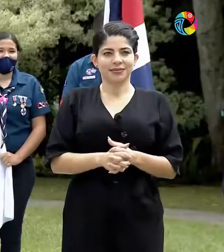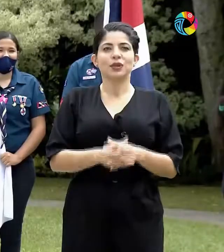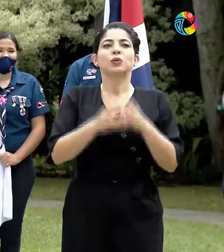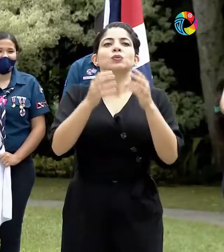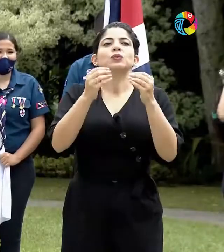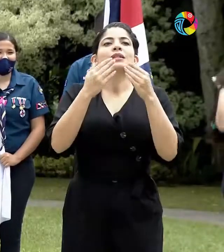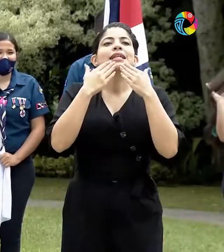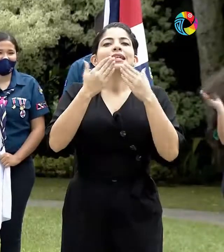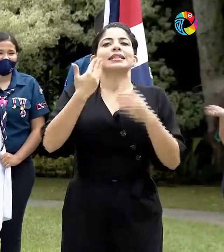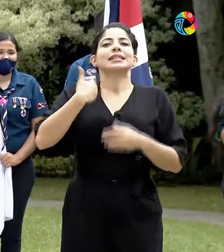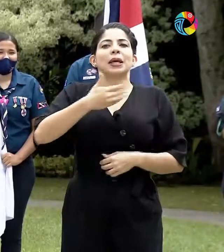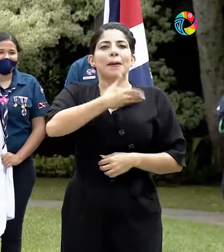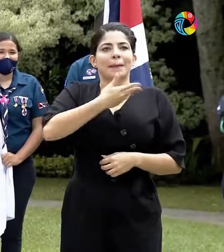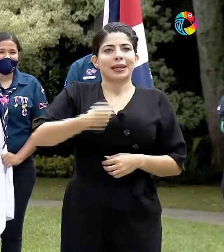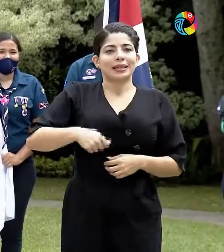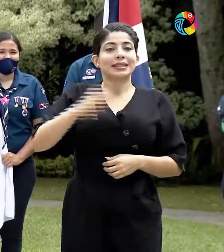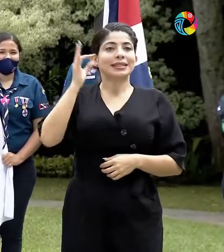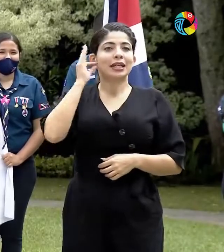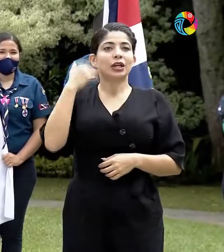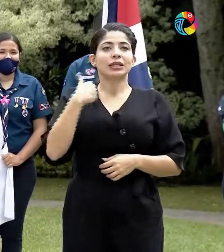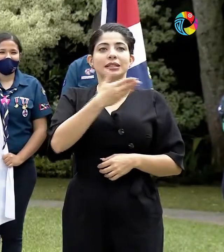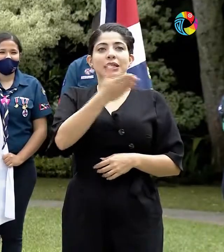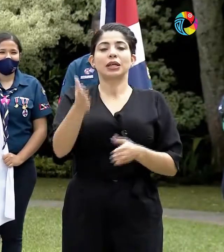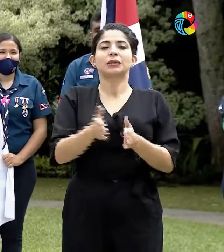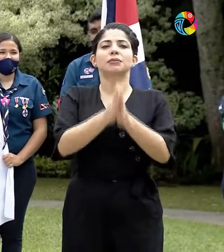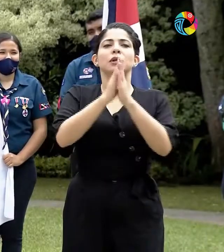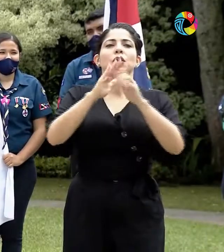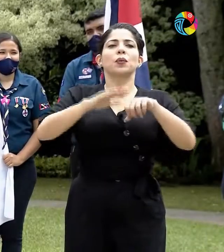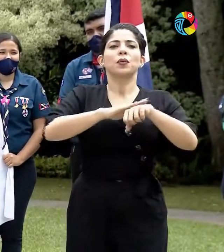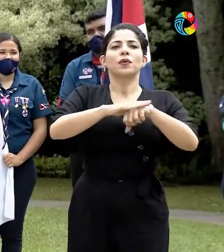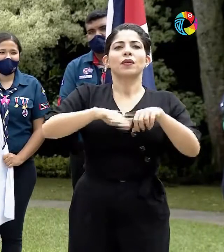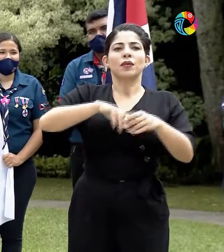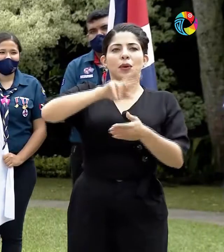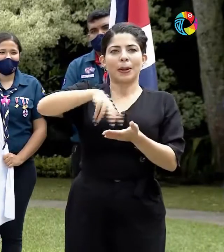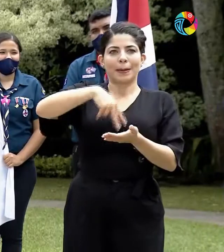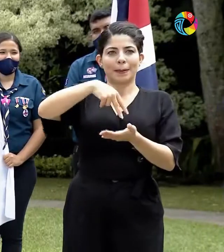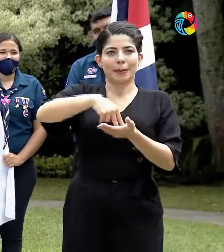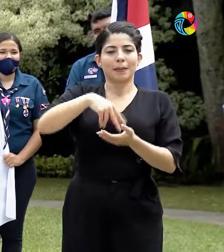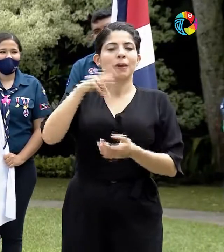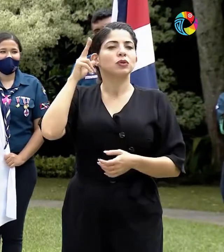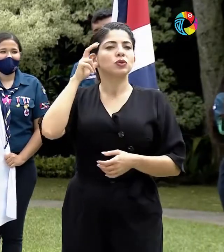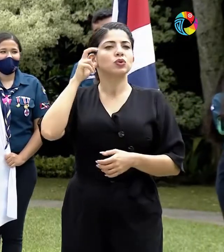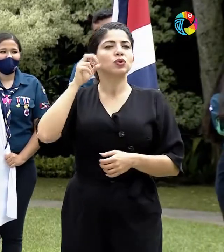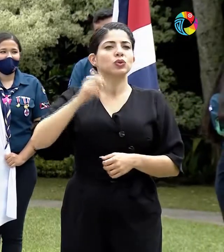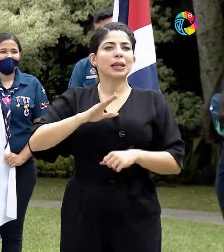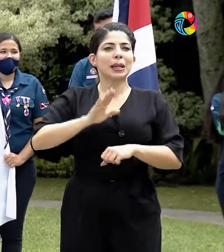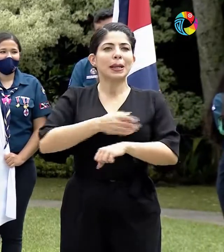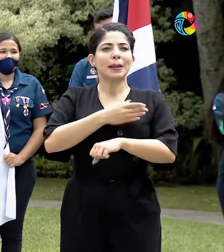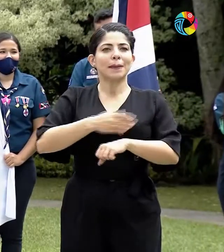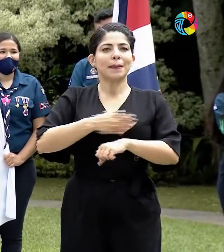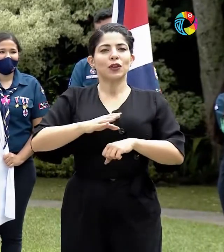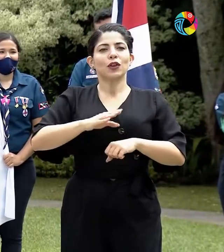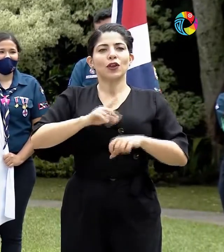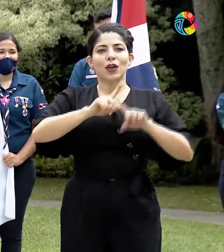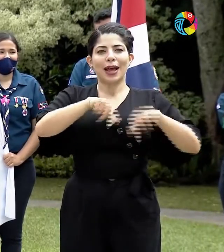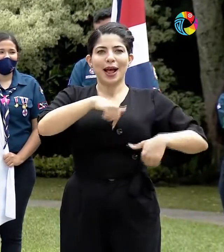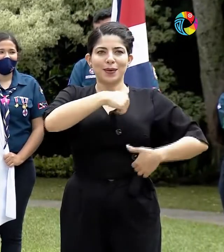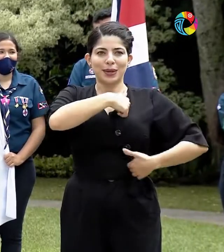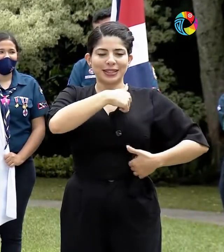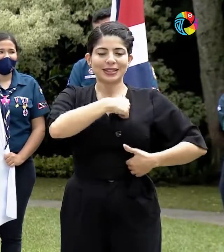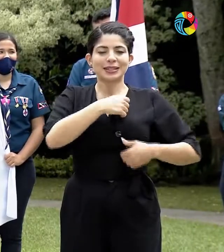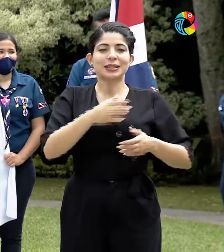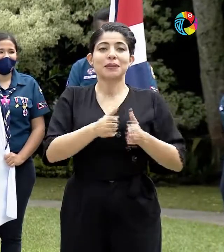Muchas gracias, señor presidente. Señoras y señores, les solicito por favor ponerse en pie. Escucharemos el canto a la abolición. Nuevamente,